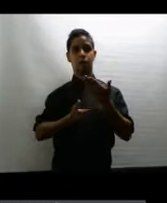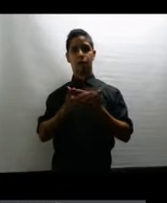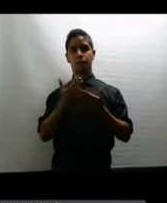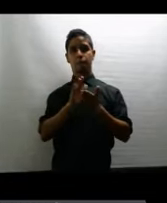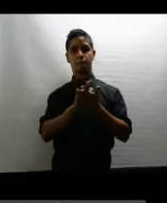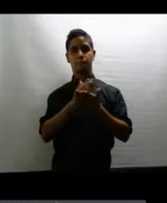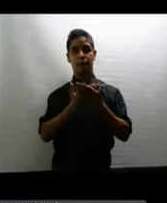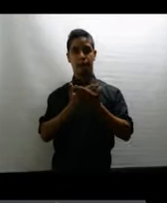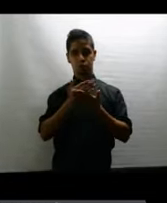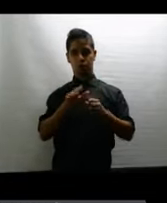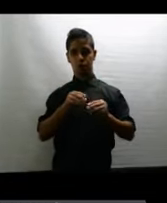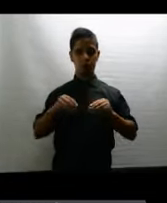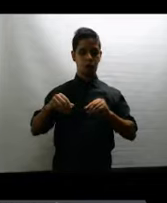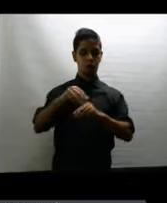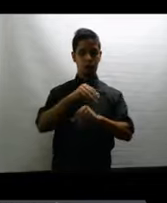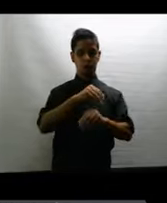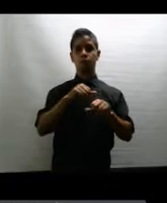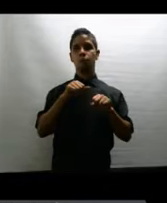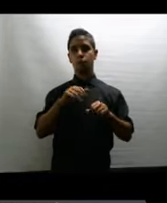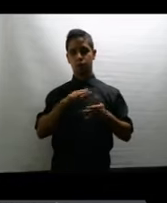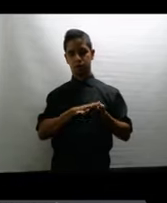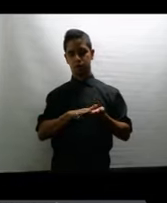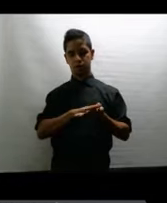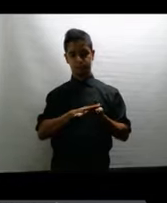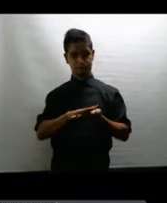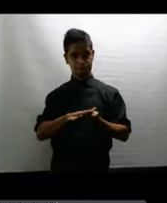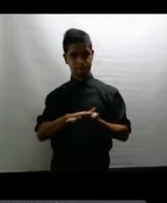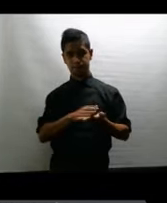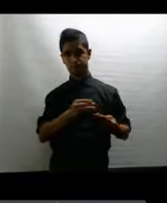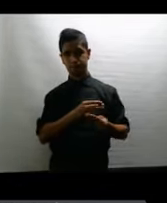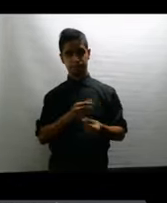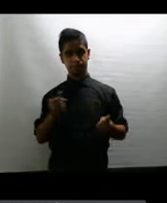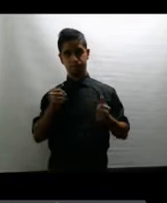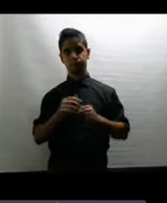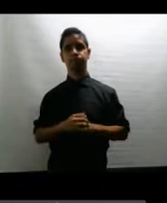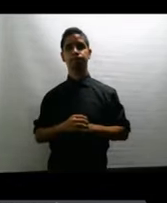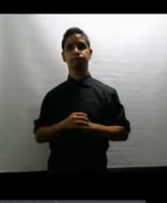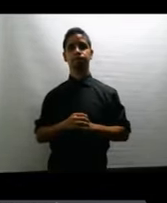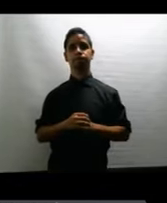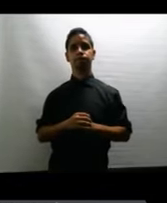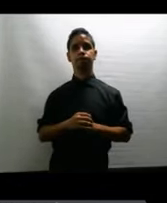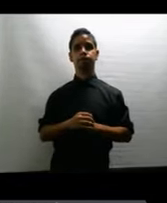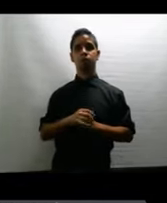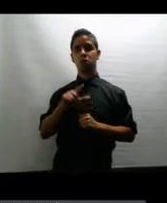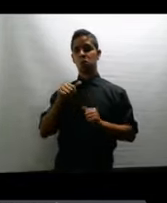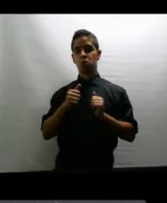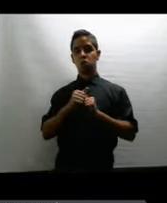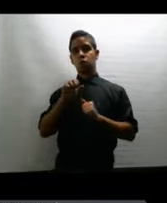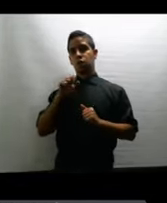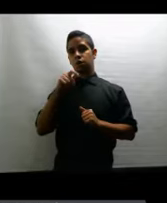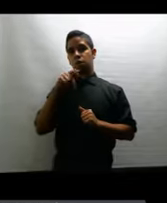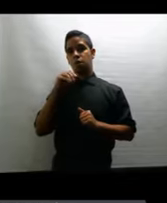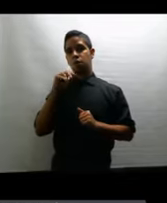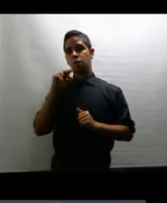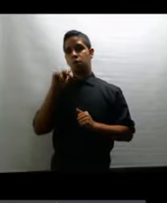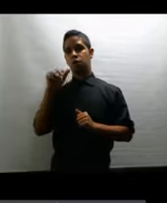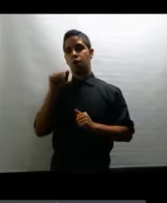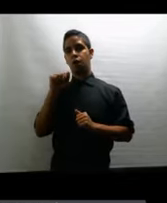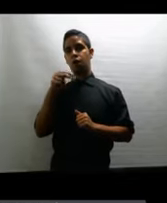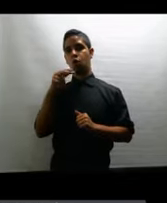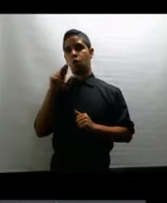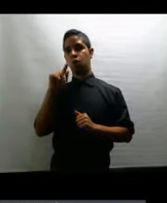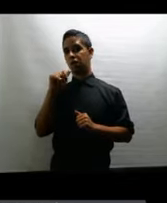ser removidas mediante la aplicación de una capa de bicarbonato de soda, la cual luego se remueve con una esponja húmeda. Esa